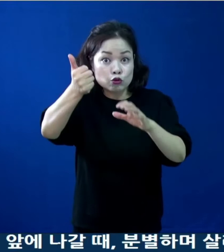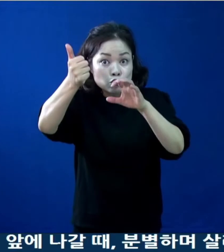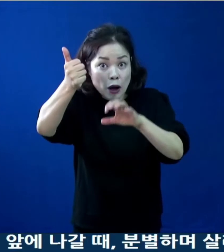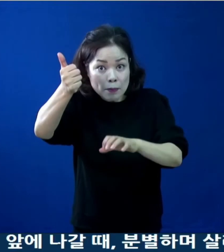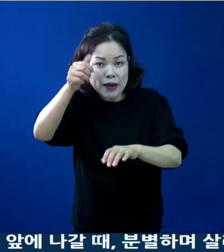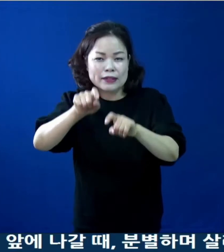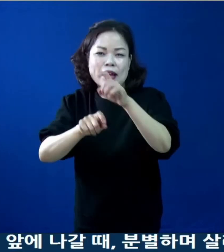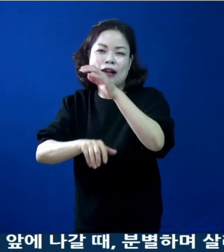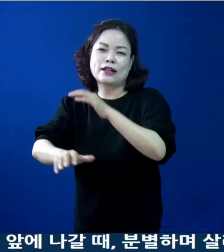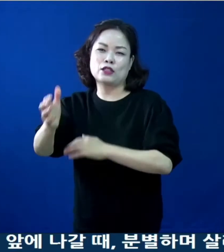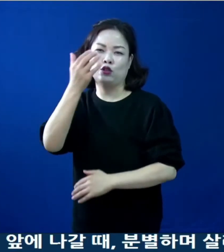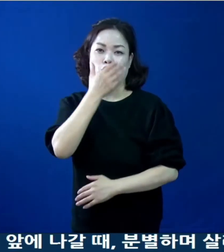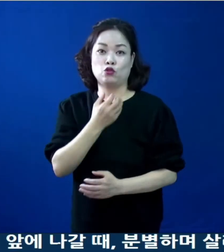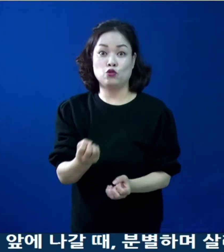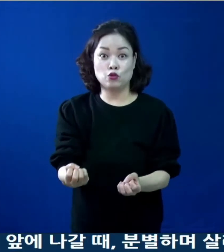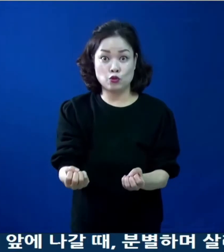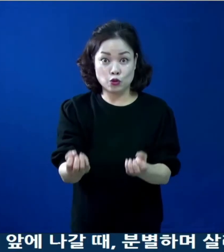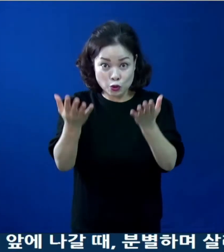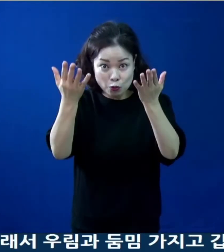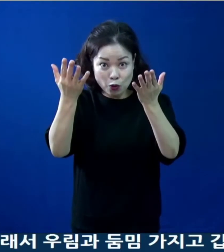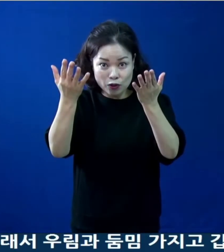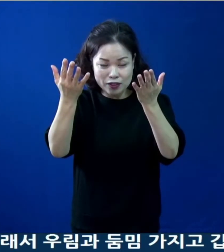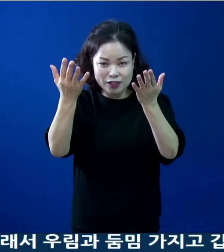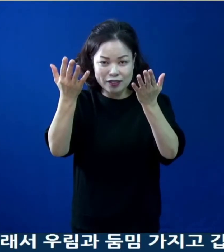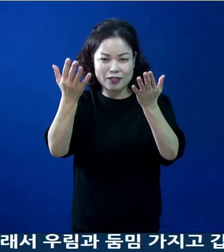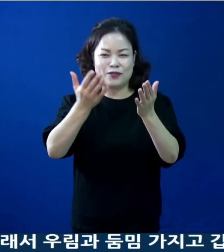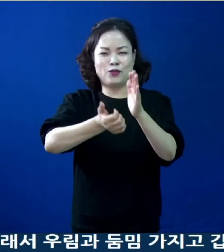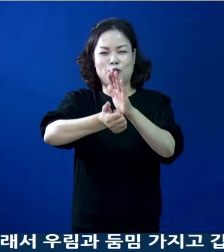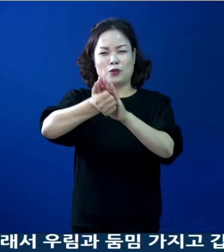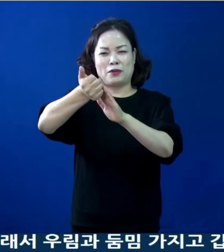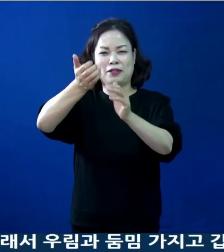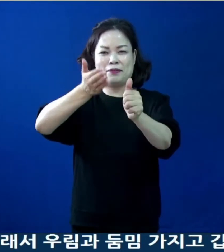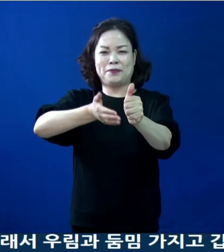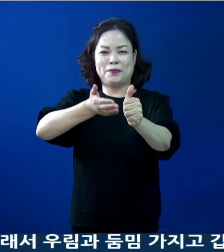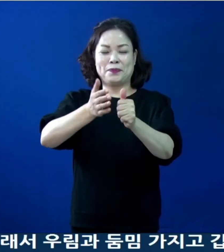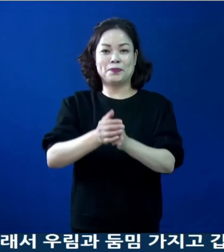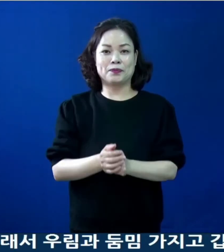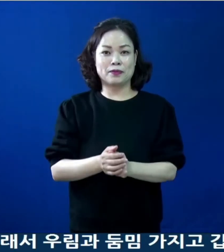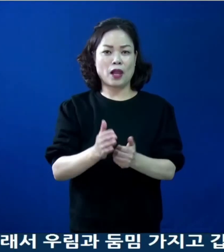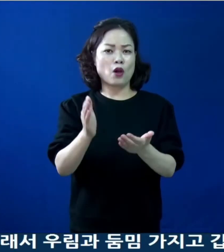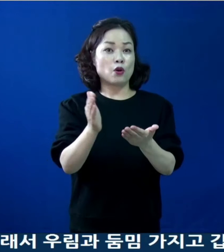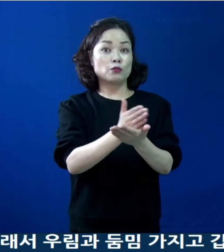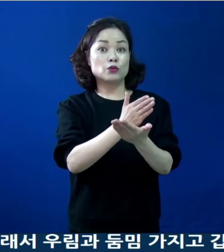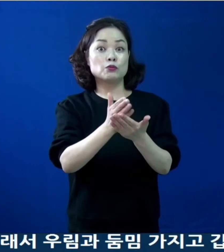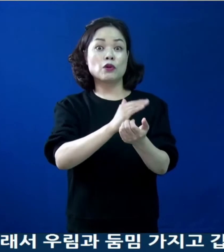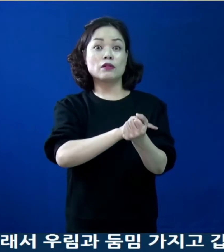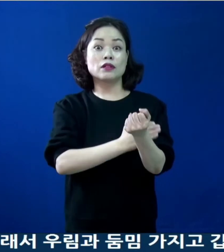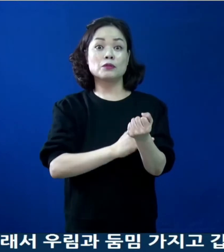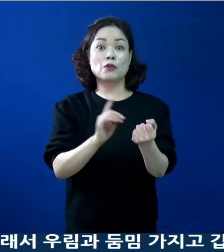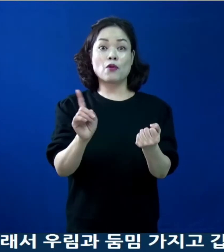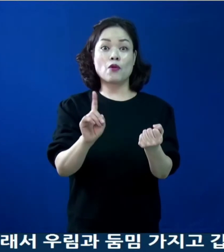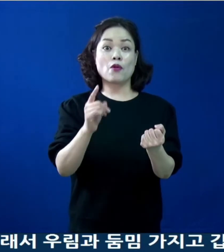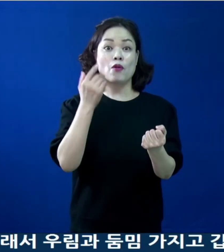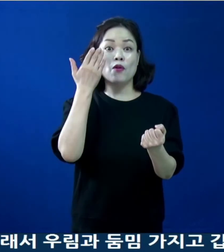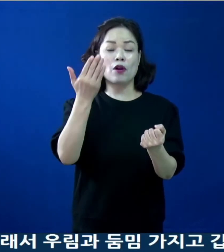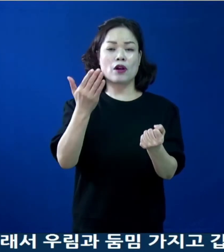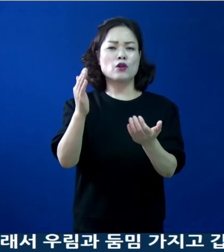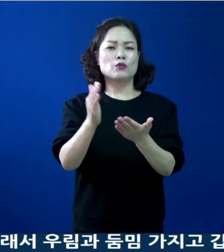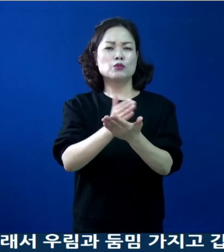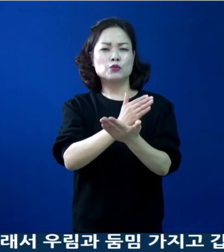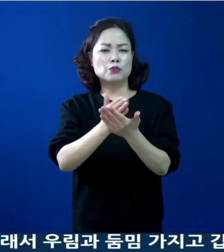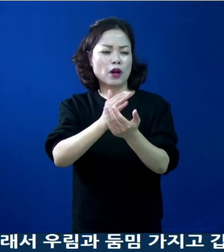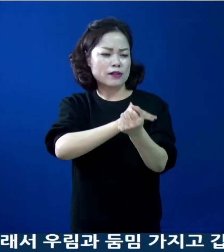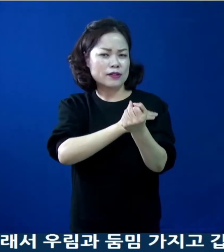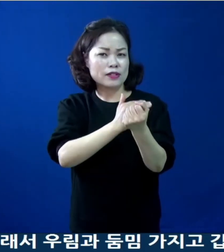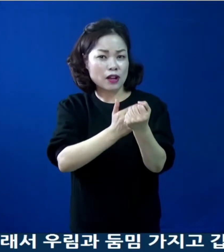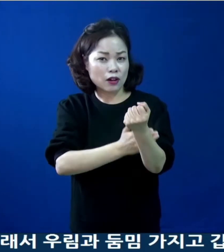나가는 축복이 임하기를 소망해 봅니다. 여러분, 분별력이라는 게 뭔지 아세요? 분별력을